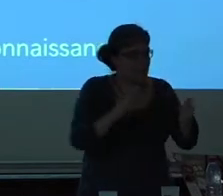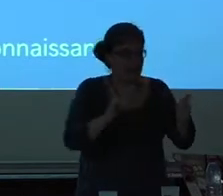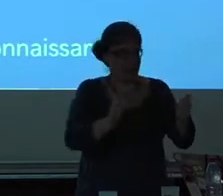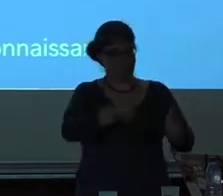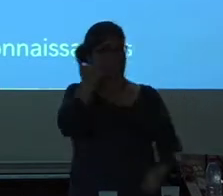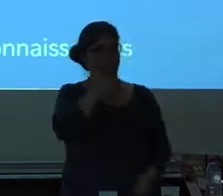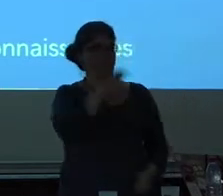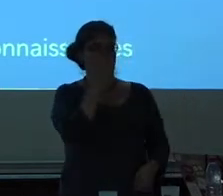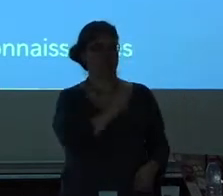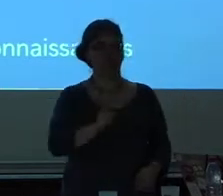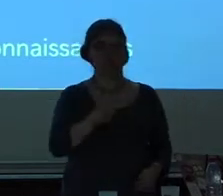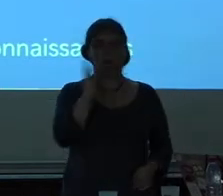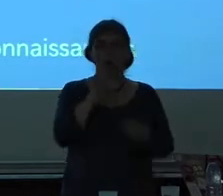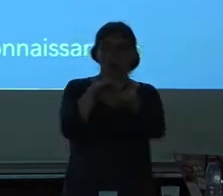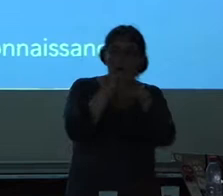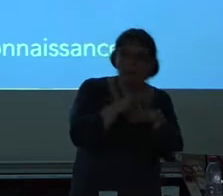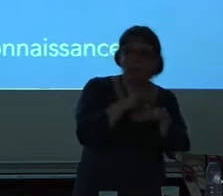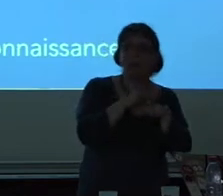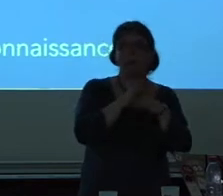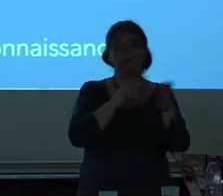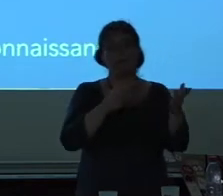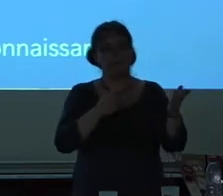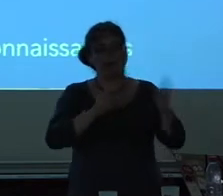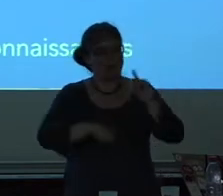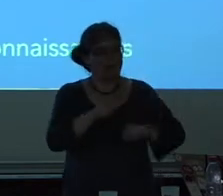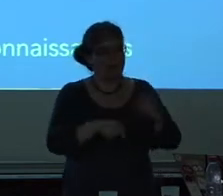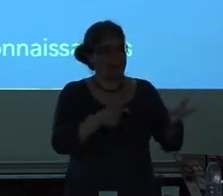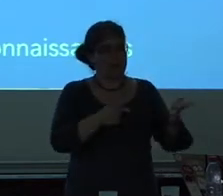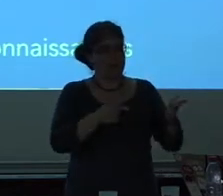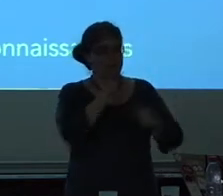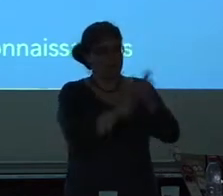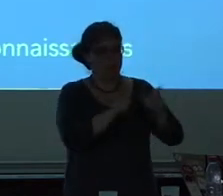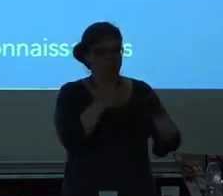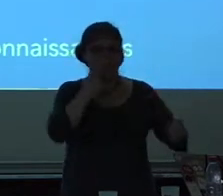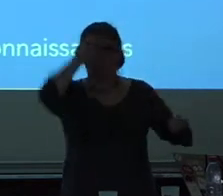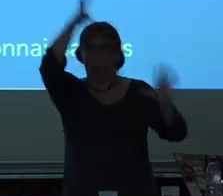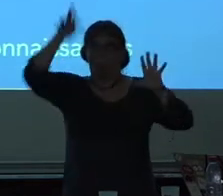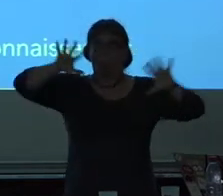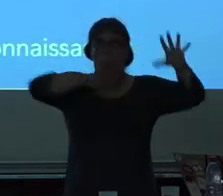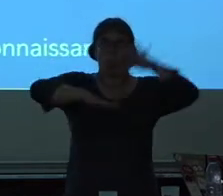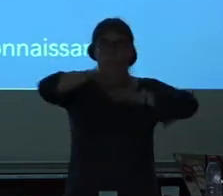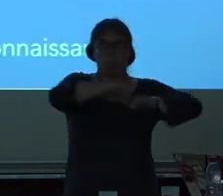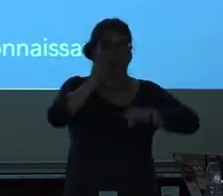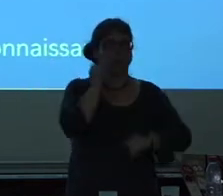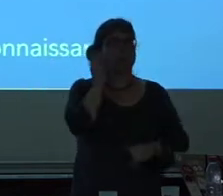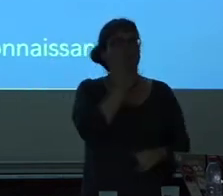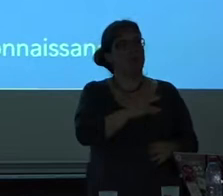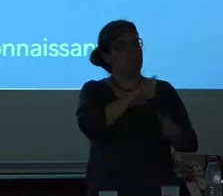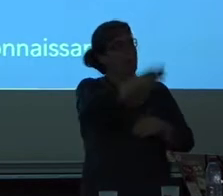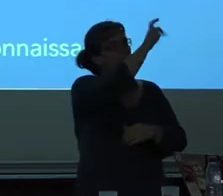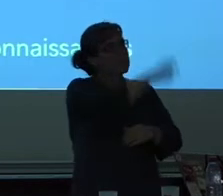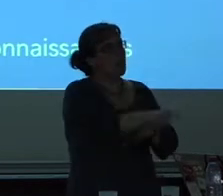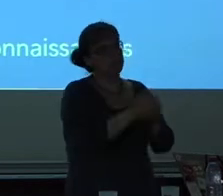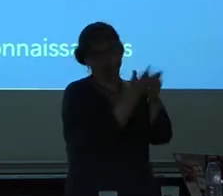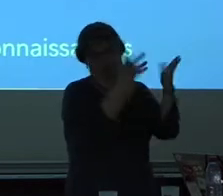n'est pas très efficace quand il pose des questions. Il ne connaît pas toujours tous les termes. Donc, c'est bien pour lui qu'il ait une personne de référence ou plusieurs